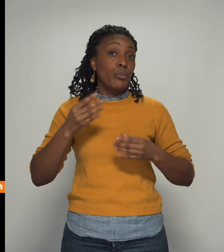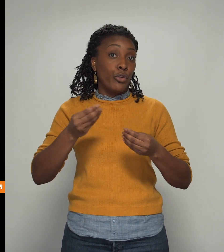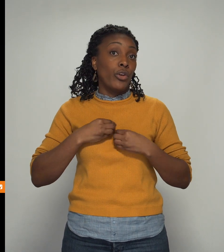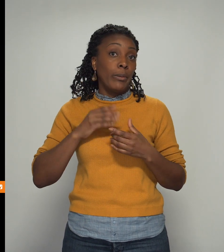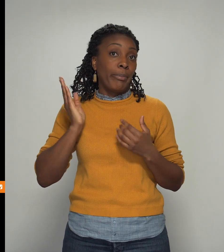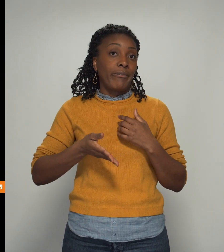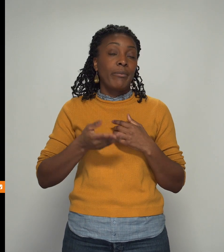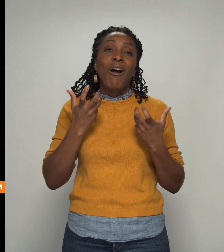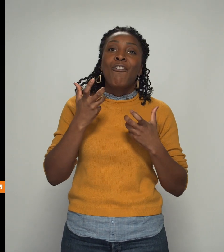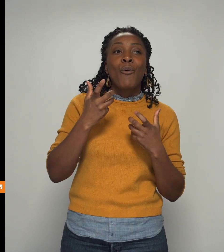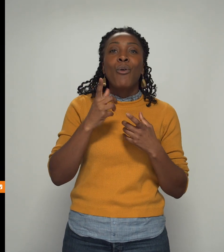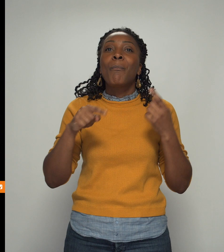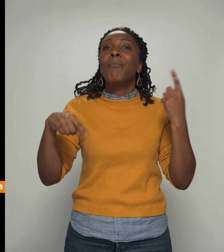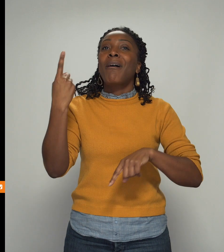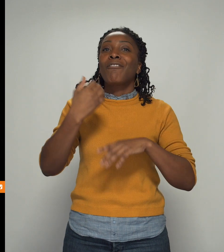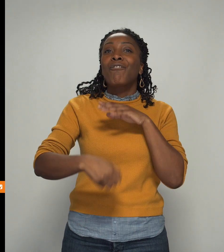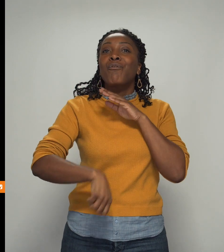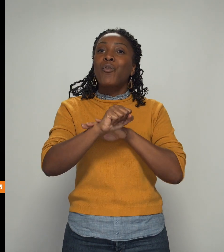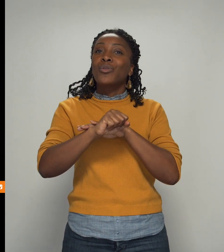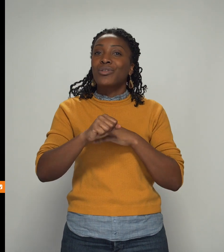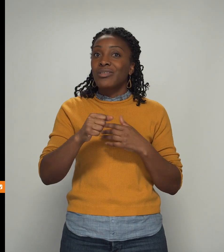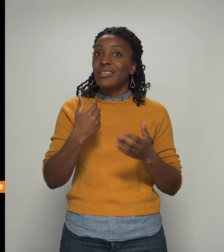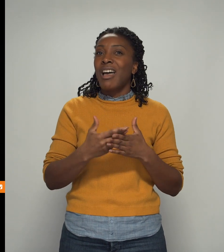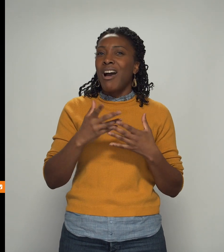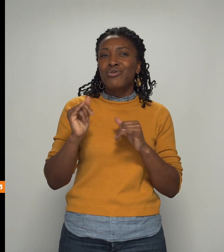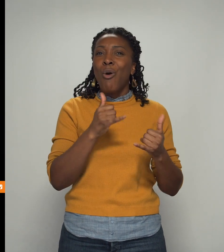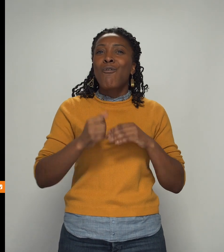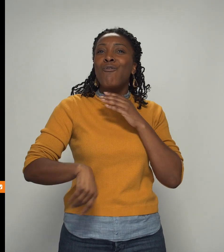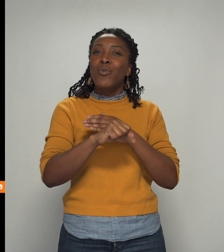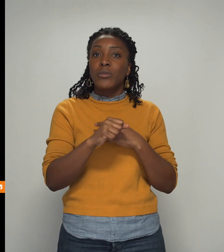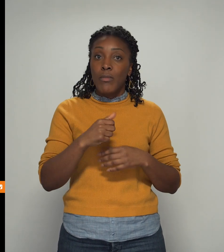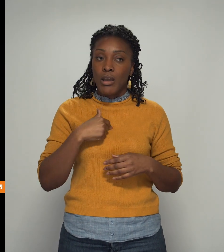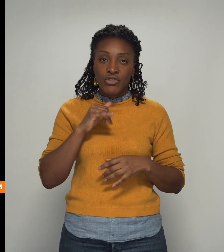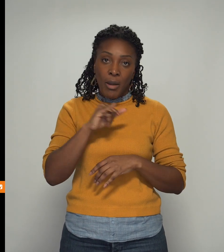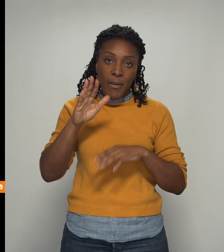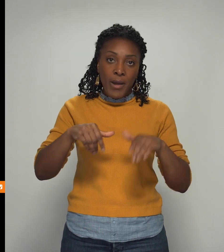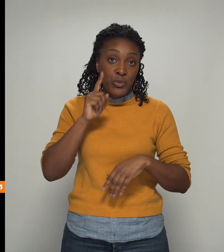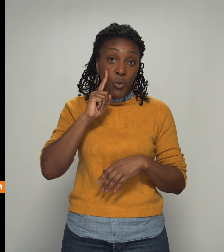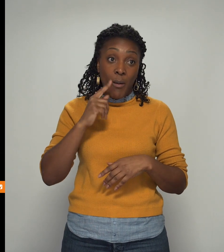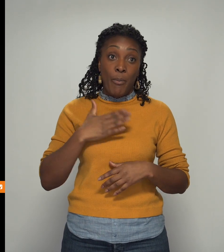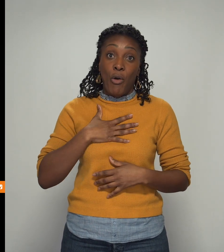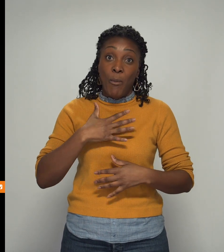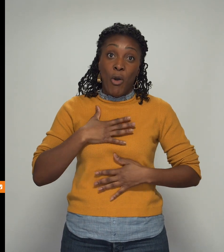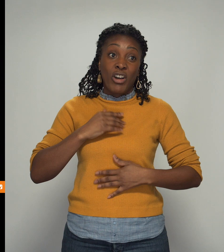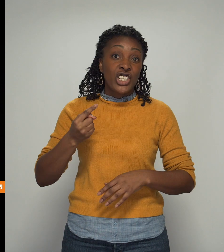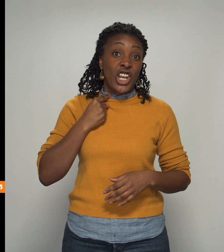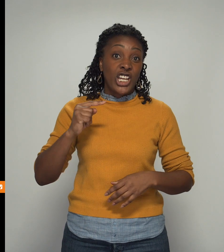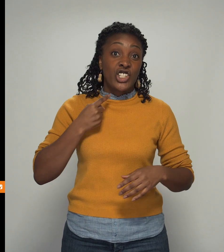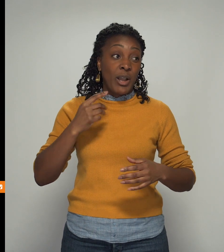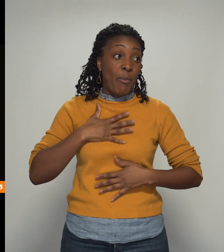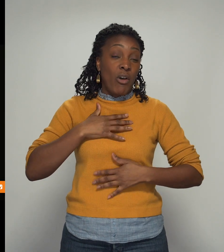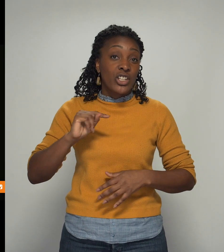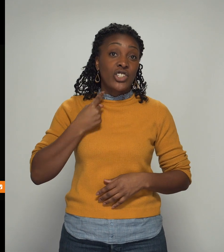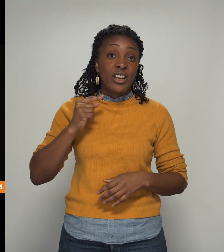devenir footballeur, ça n'a jamais marché parce que j'avais peur de l'échec, j'avais peur que ça ne marche pas. échec qui